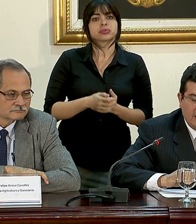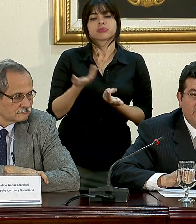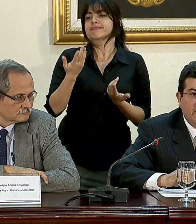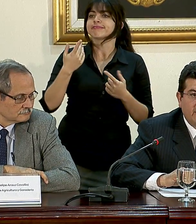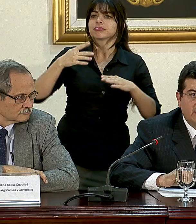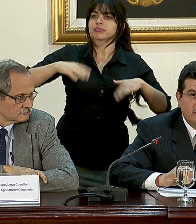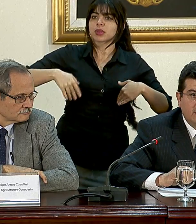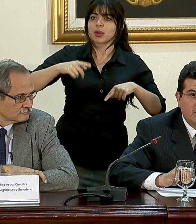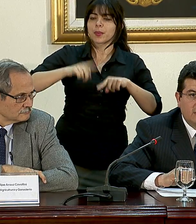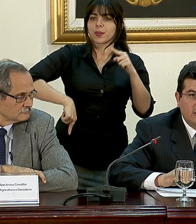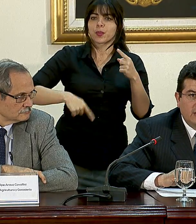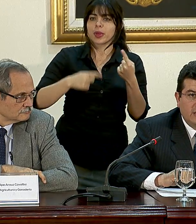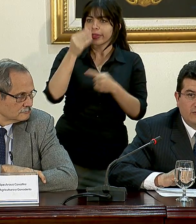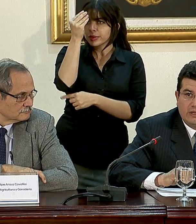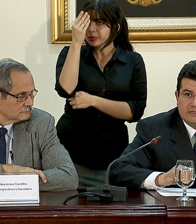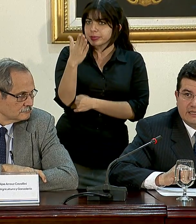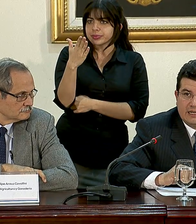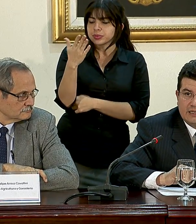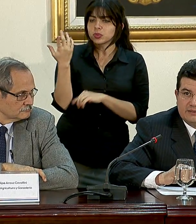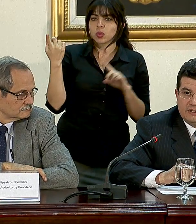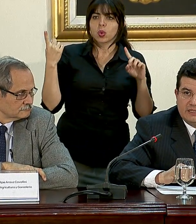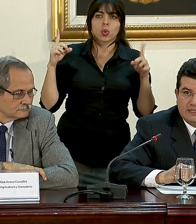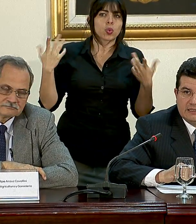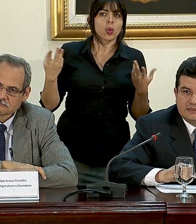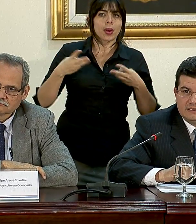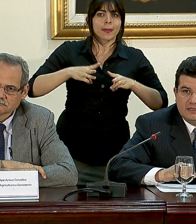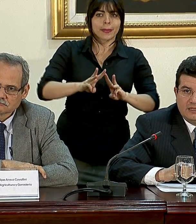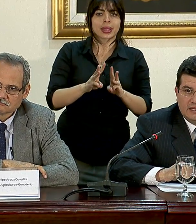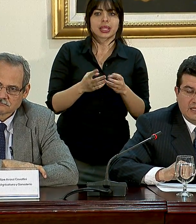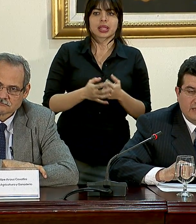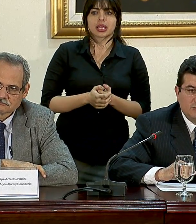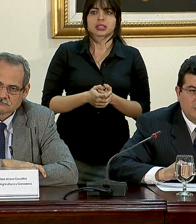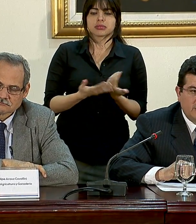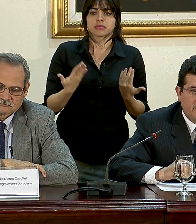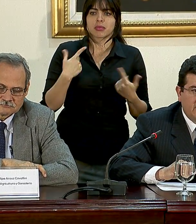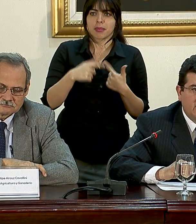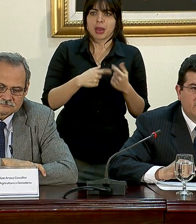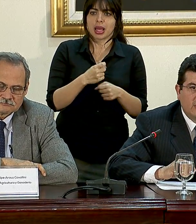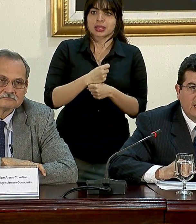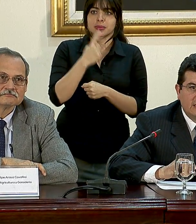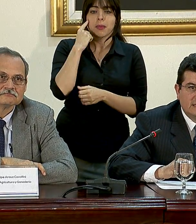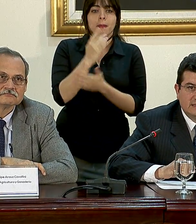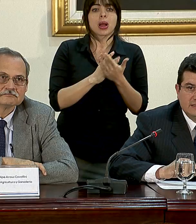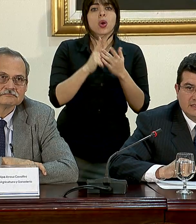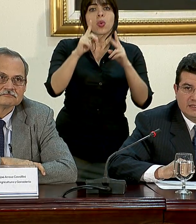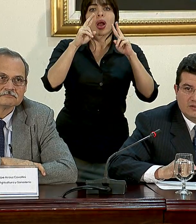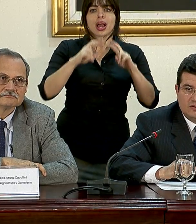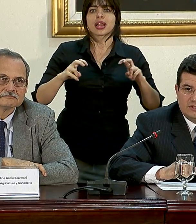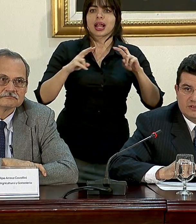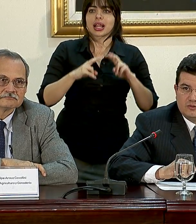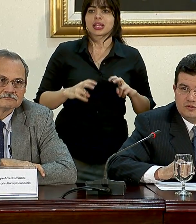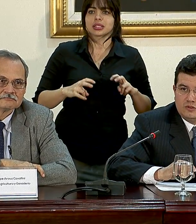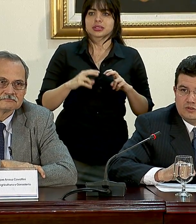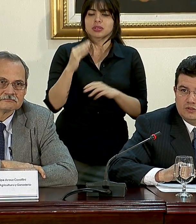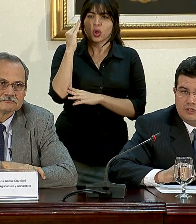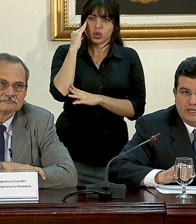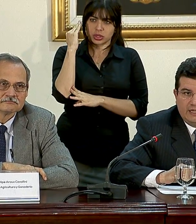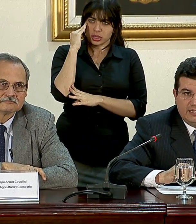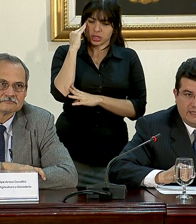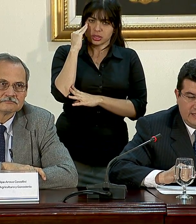puedo adelantar cuáles serán las medidas que tenemos porque parten de un análisis